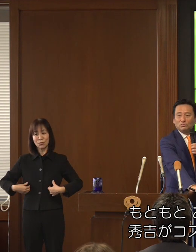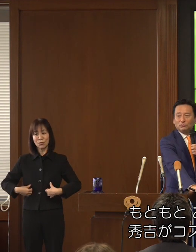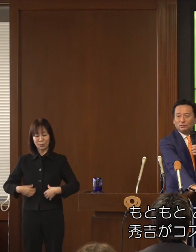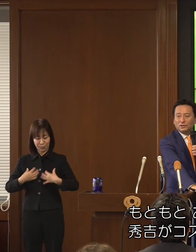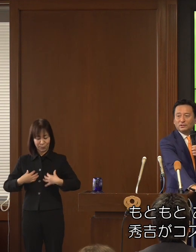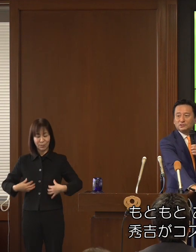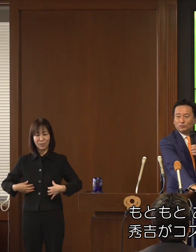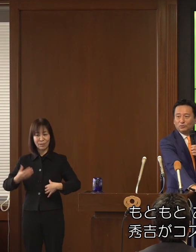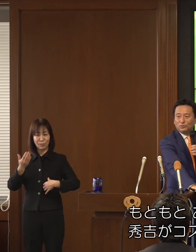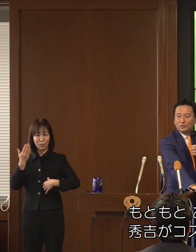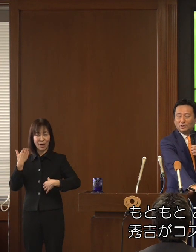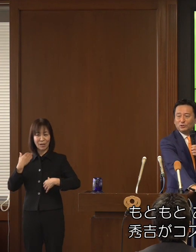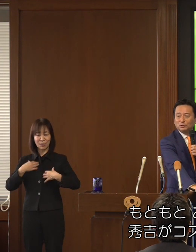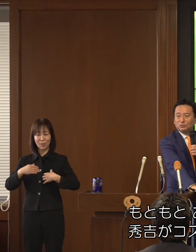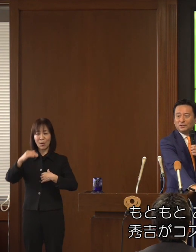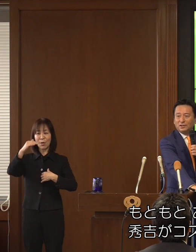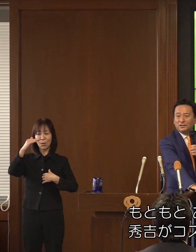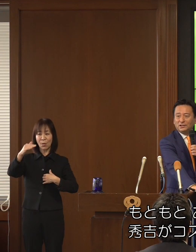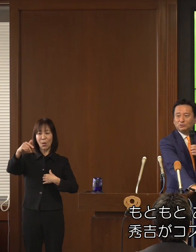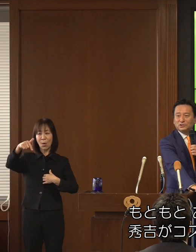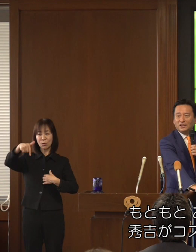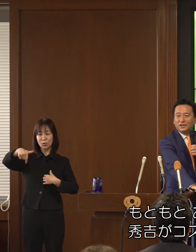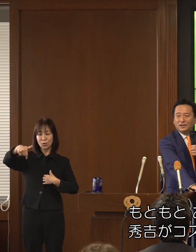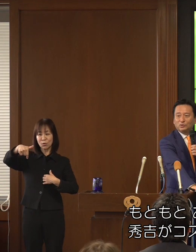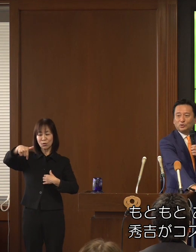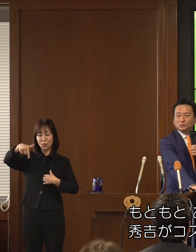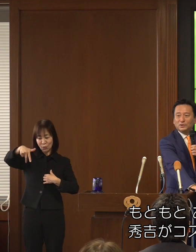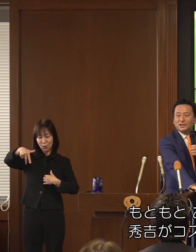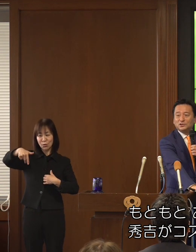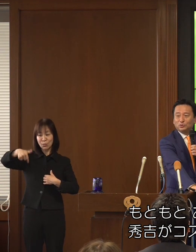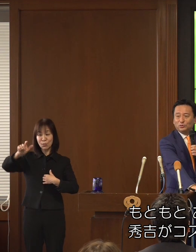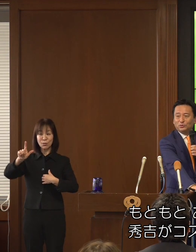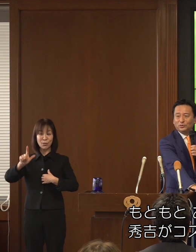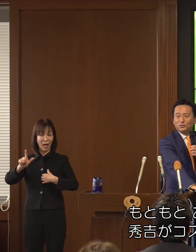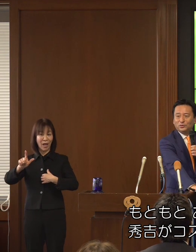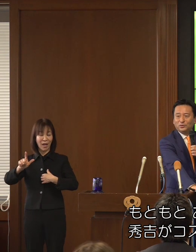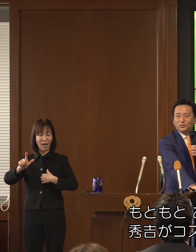あ、元々あれですよ、名古屋城って秀吉がコス